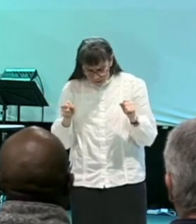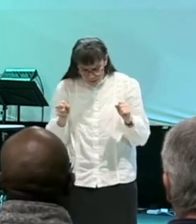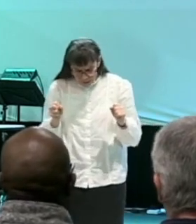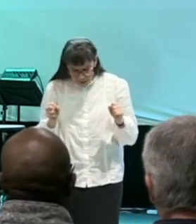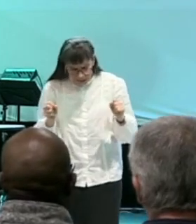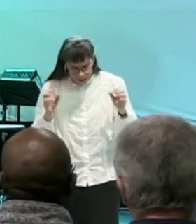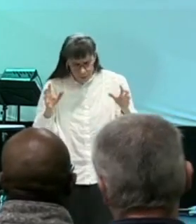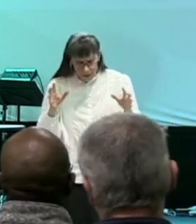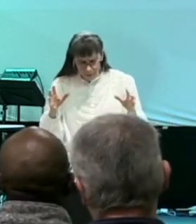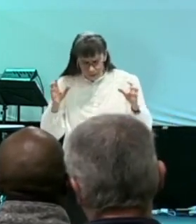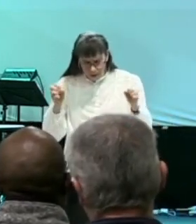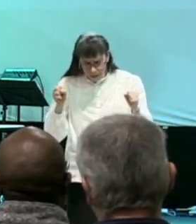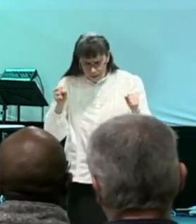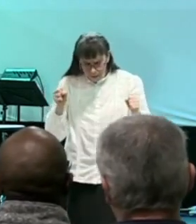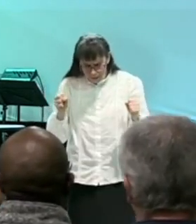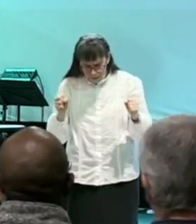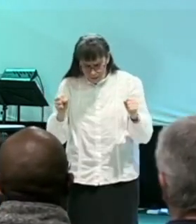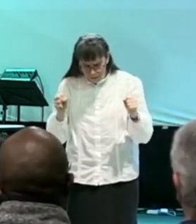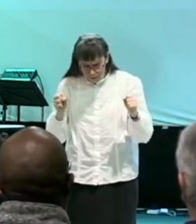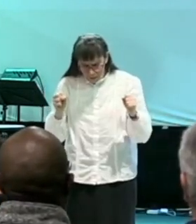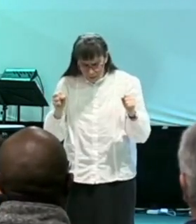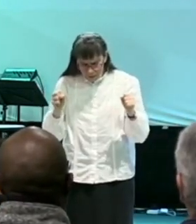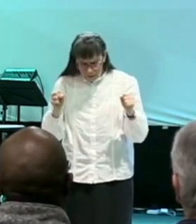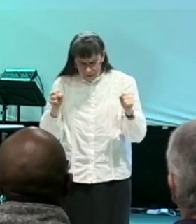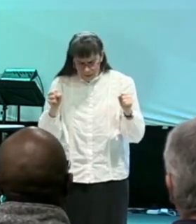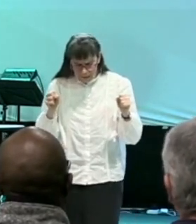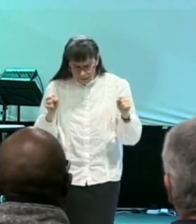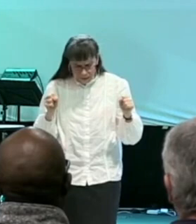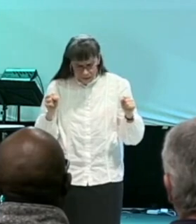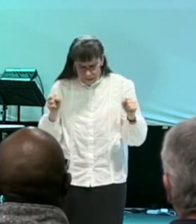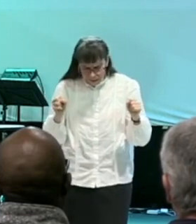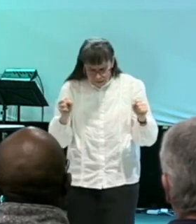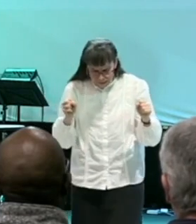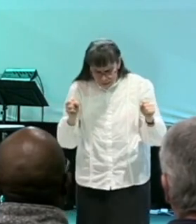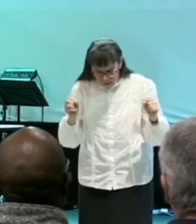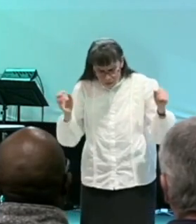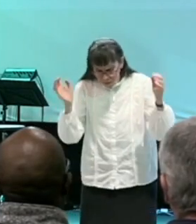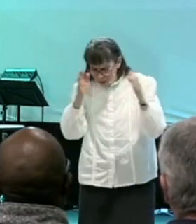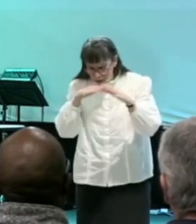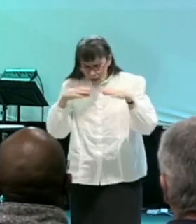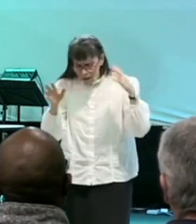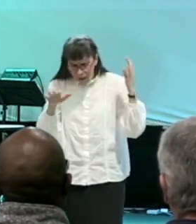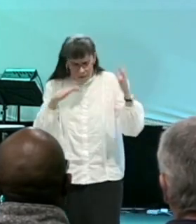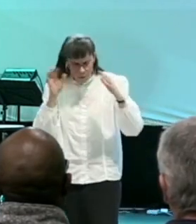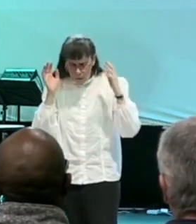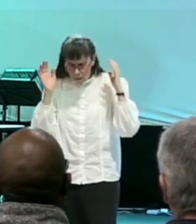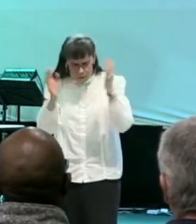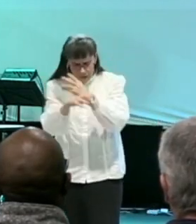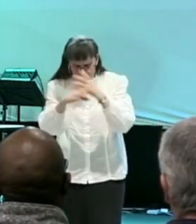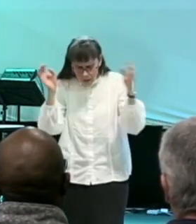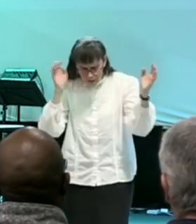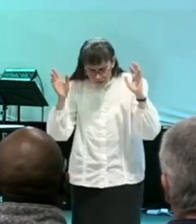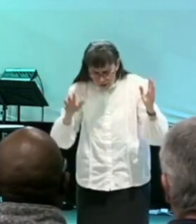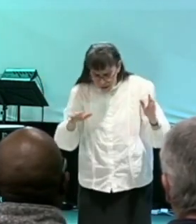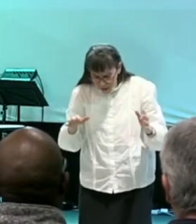Attends-toi à Dieu. Just expect God. Ne laisse pas tes pensées polluées par la situation que tu peux vivre. Don't leave your thoughts